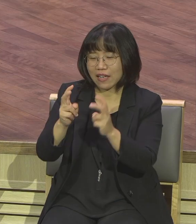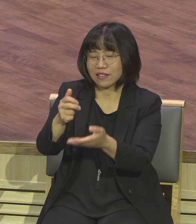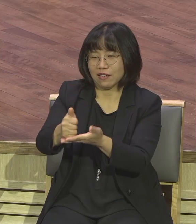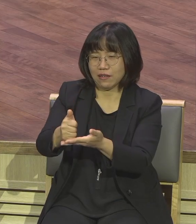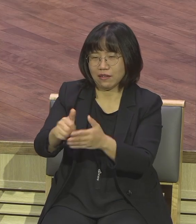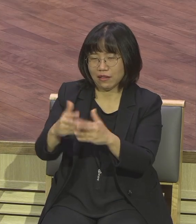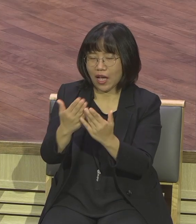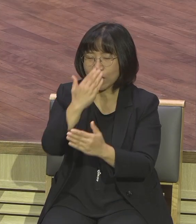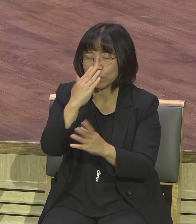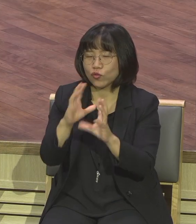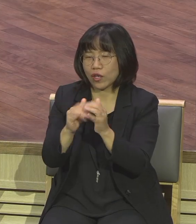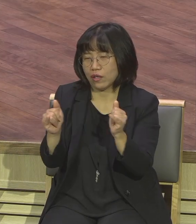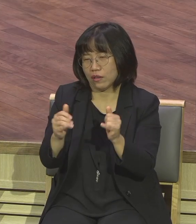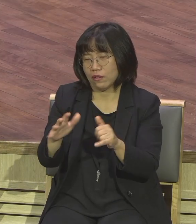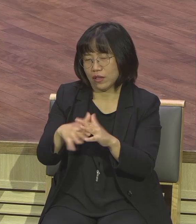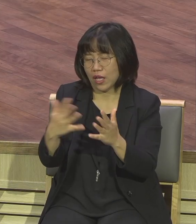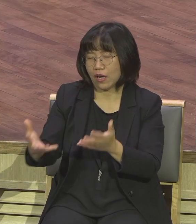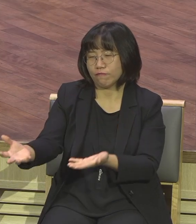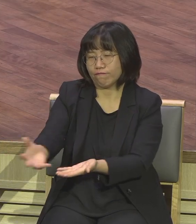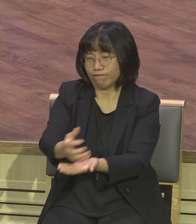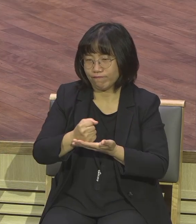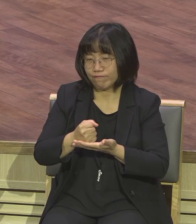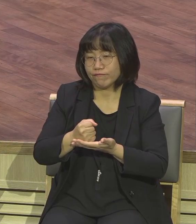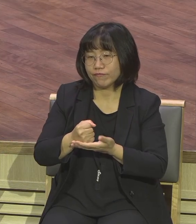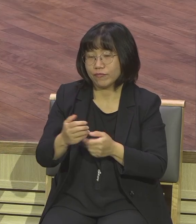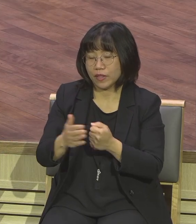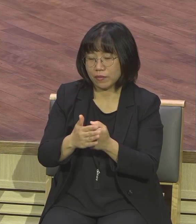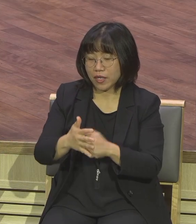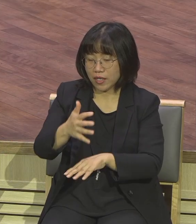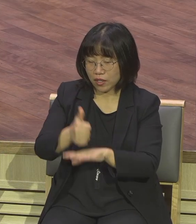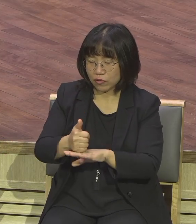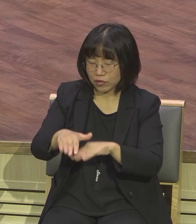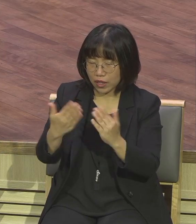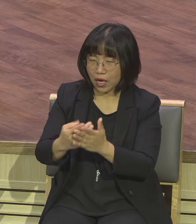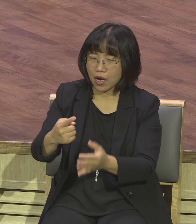이분들은 뭐 하는지 전부 다 헌금합니다.